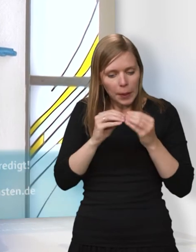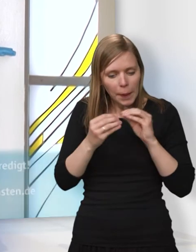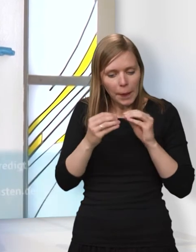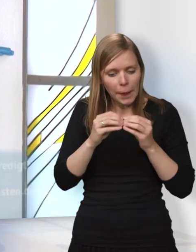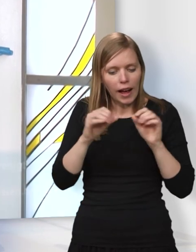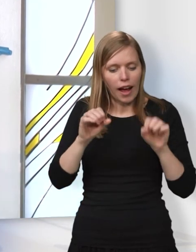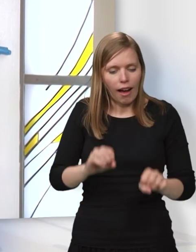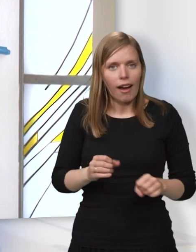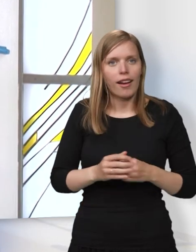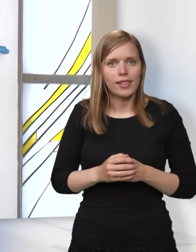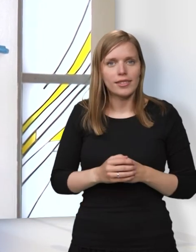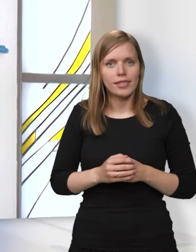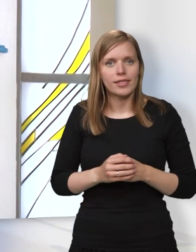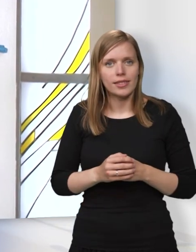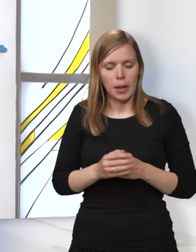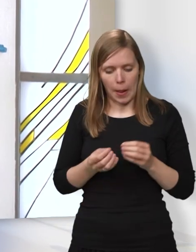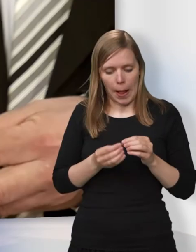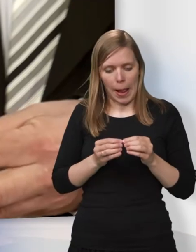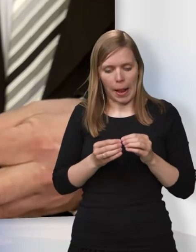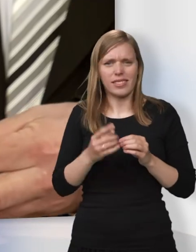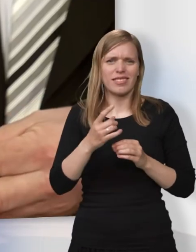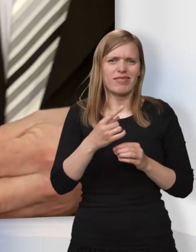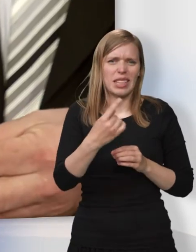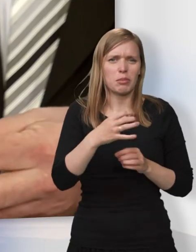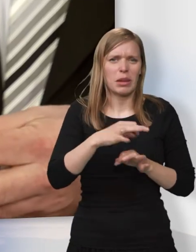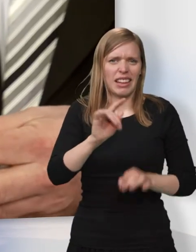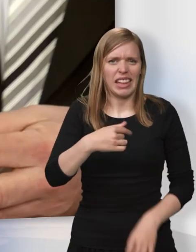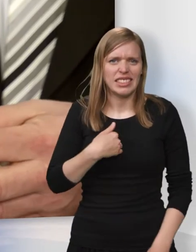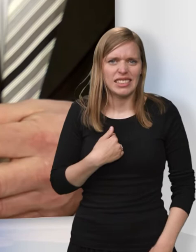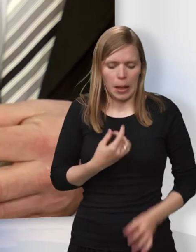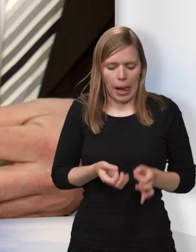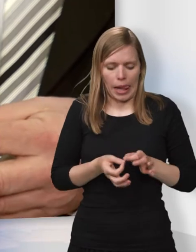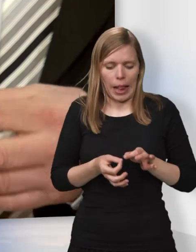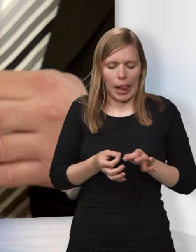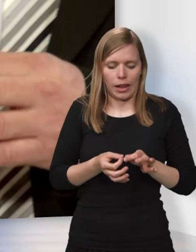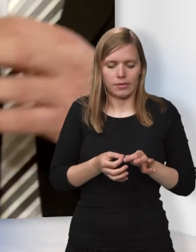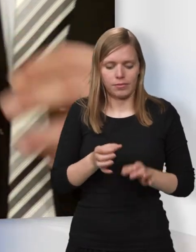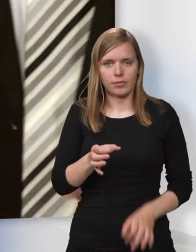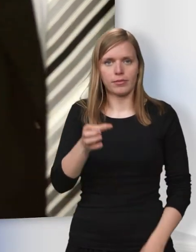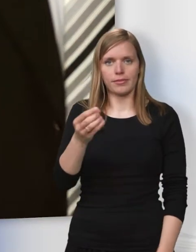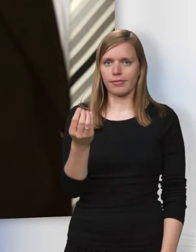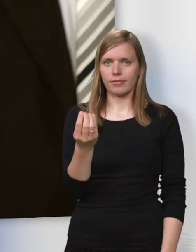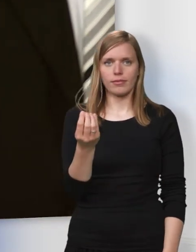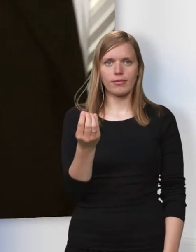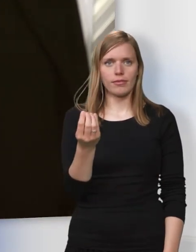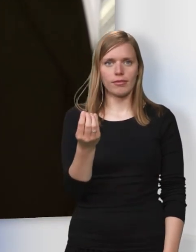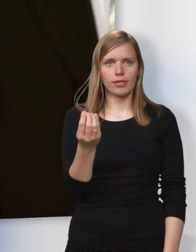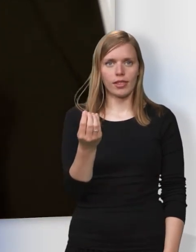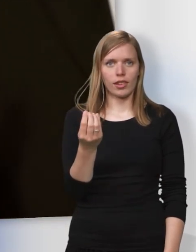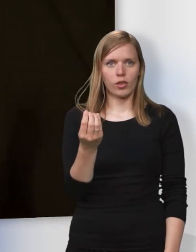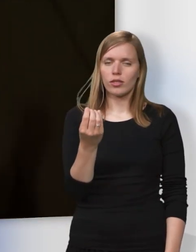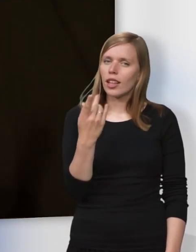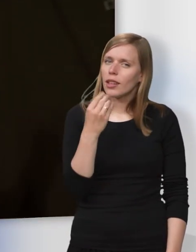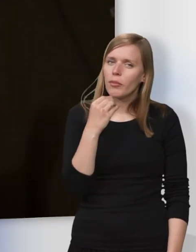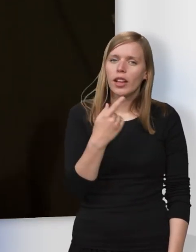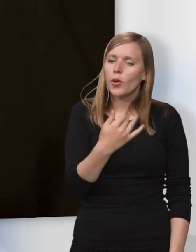Krone basteln damit. Sie können es wahrscheinlich viel besser als ich. Und dann stellen Sie sich das irgendwo hin,